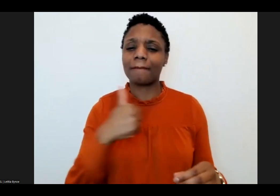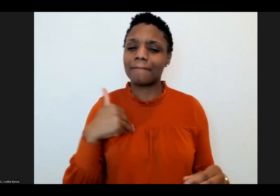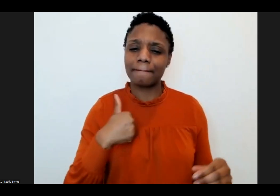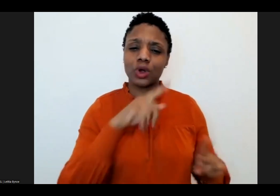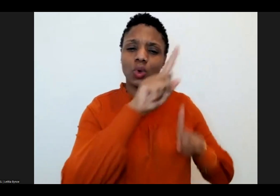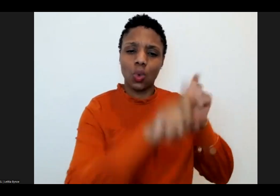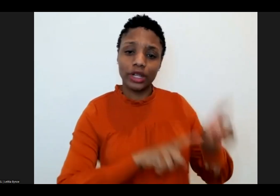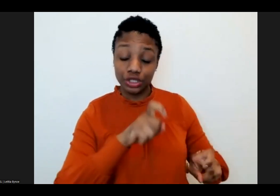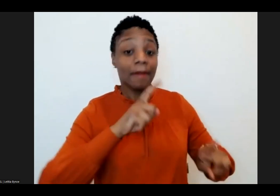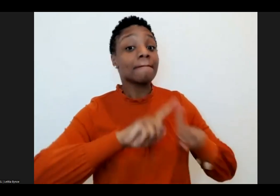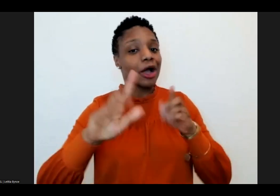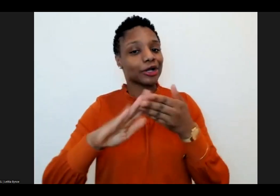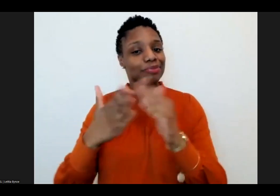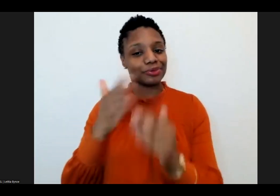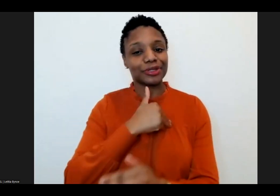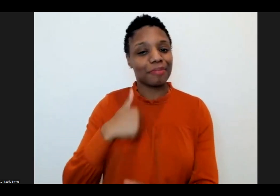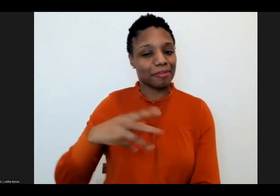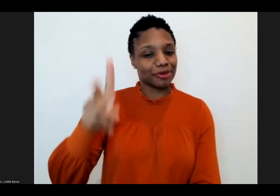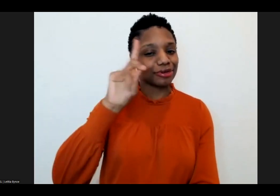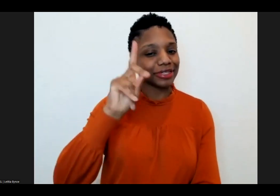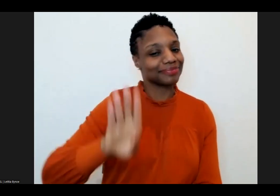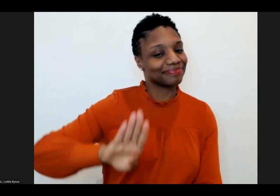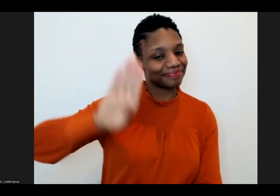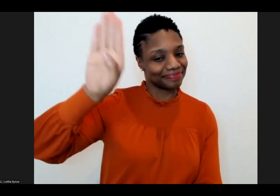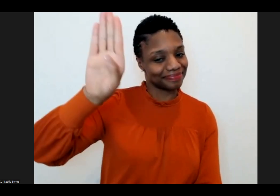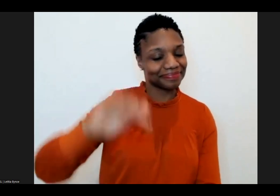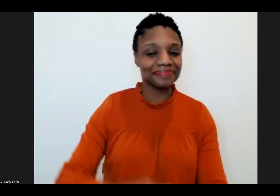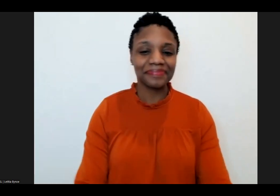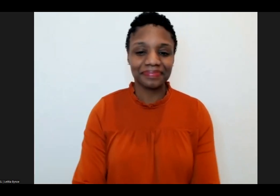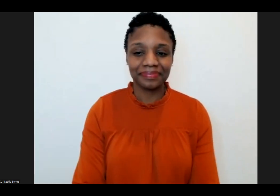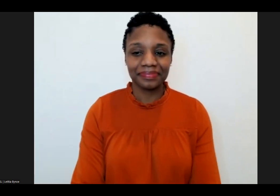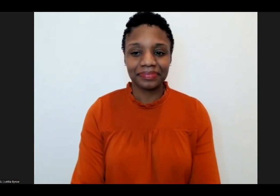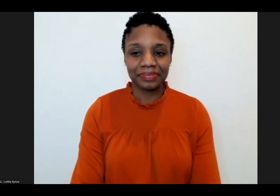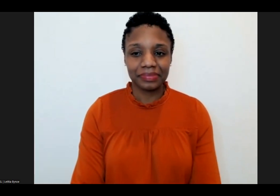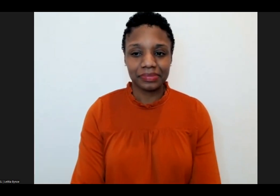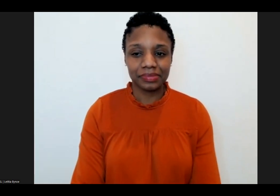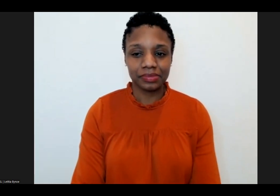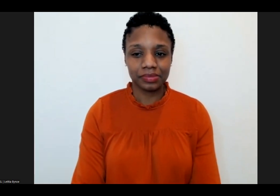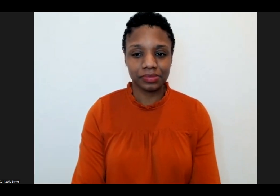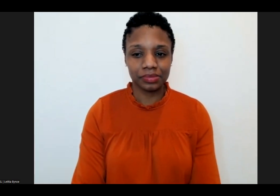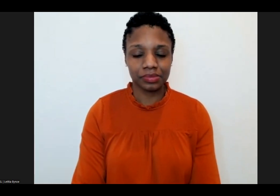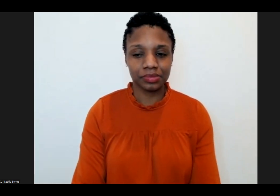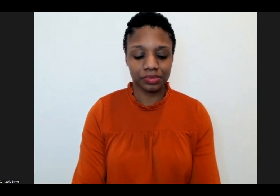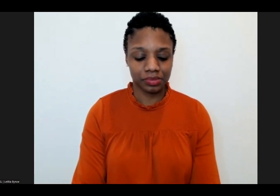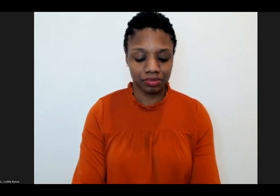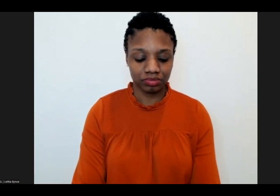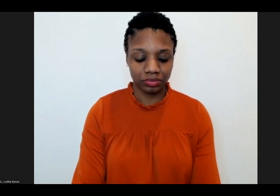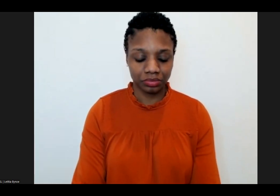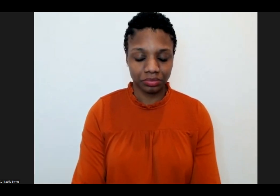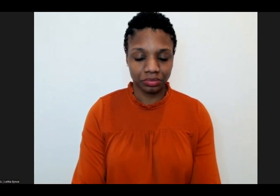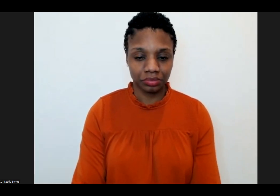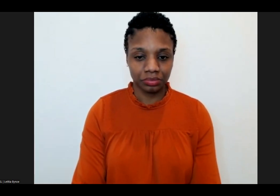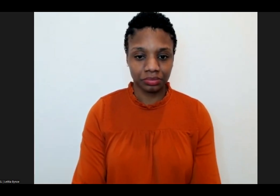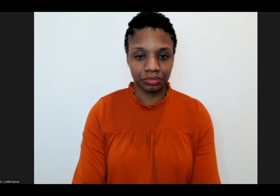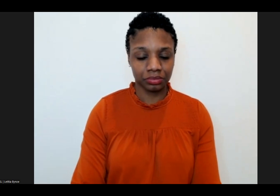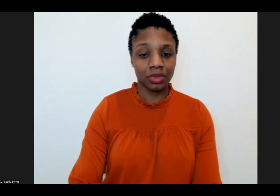no hay no hay preguntas a los miembros del consejo Pero hay un miembro